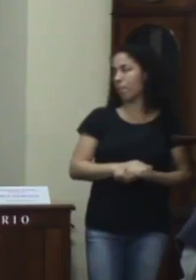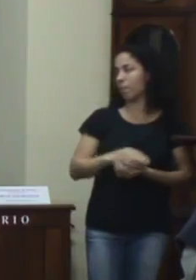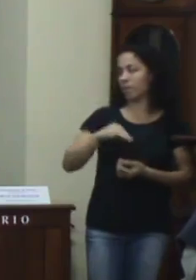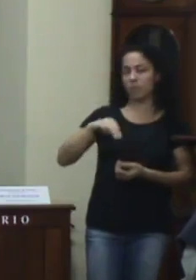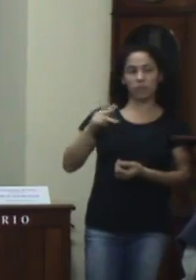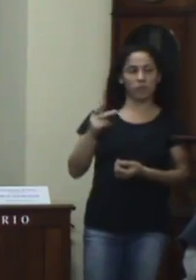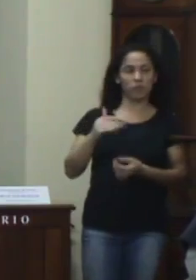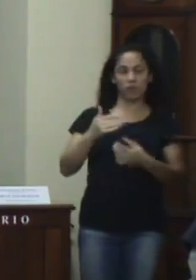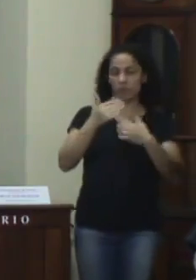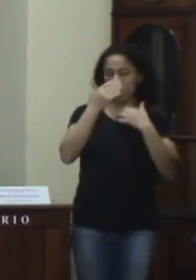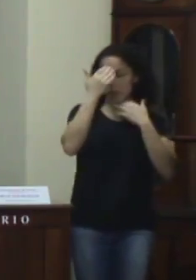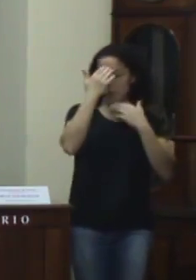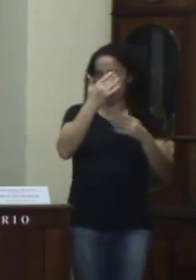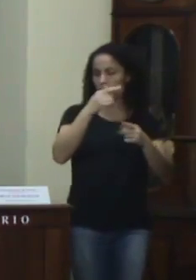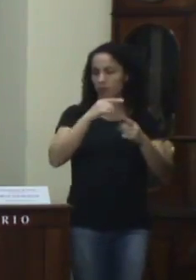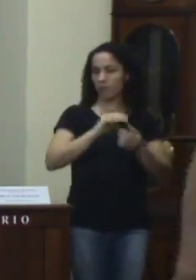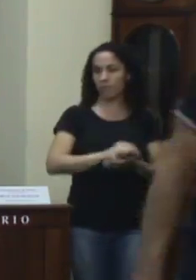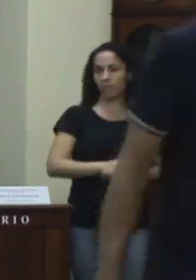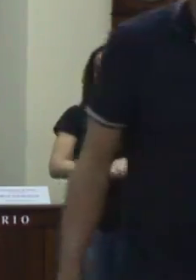Michelle Cabral.